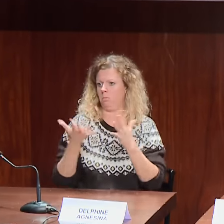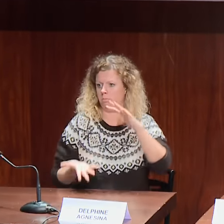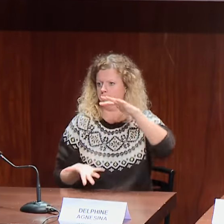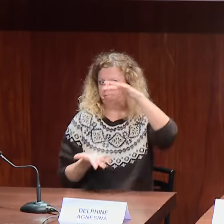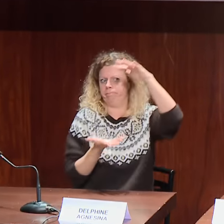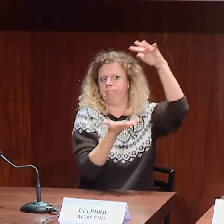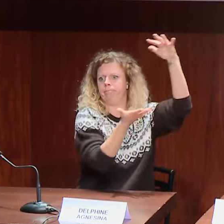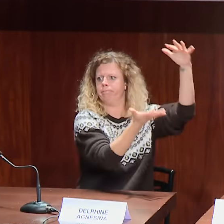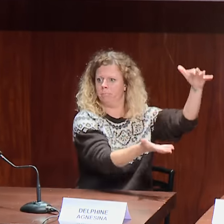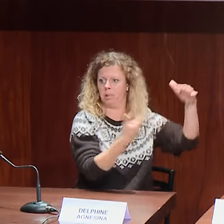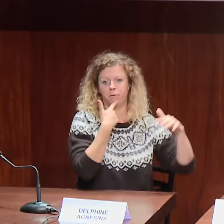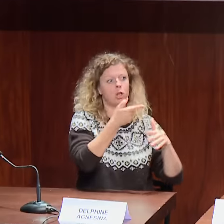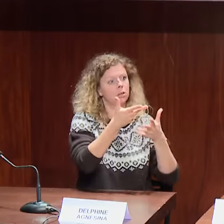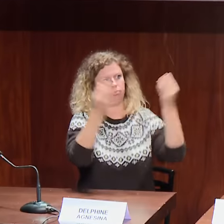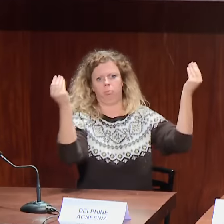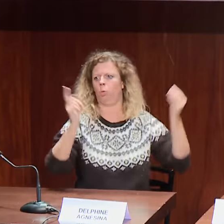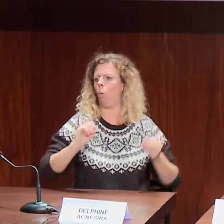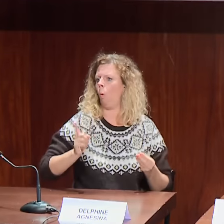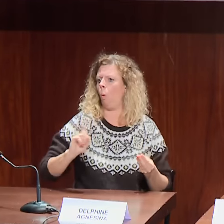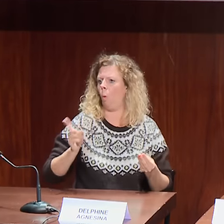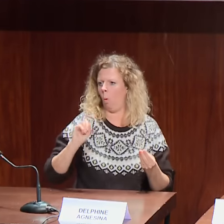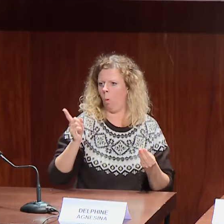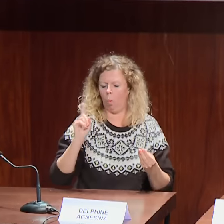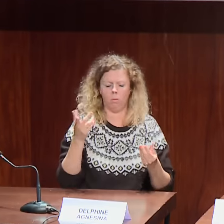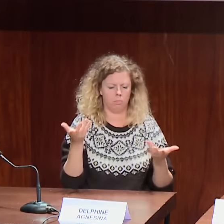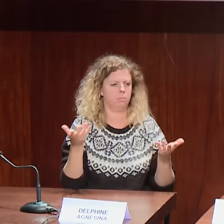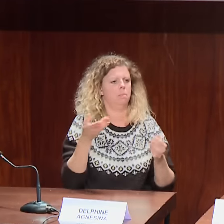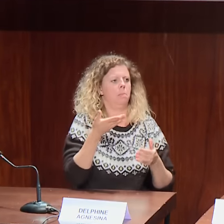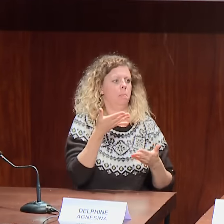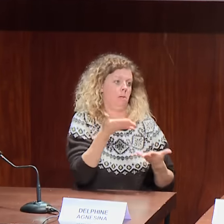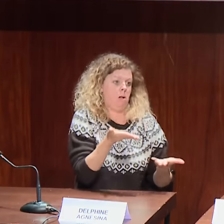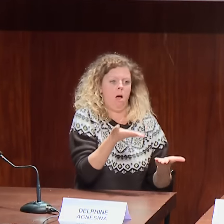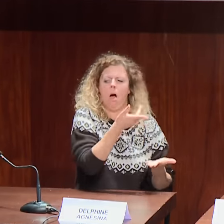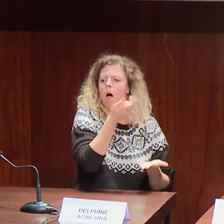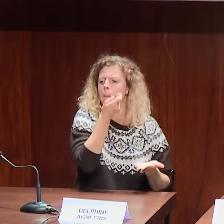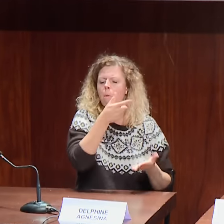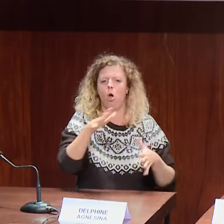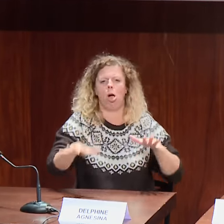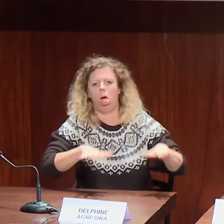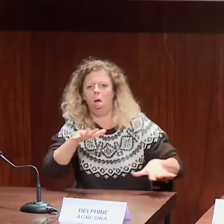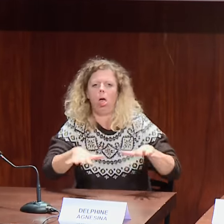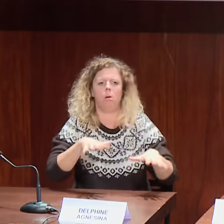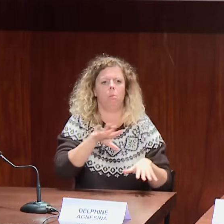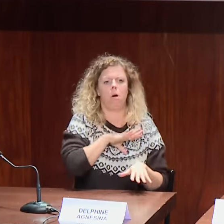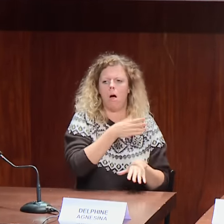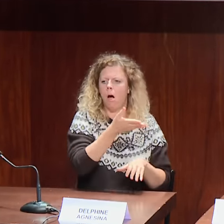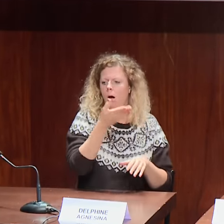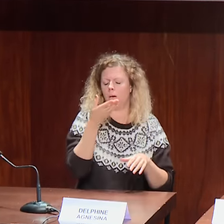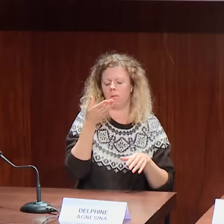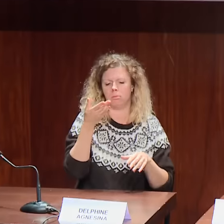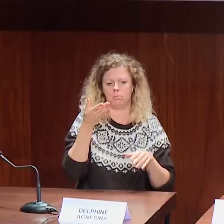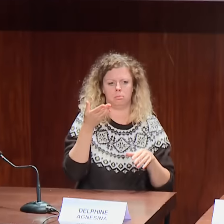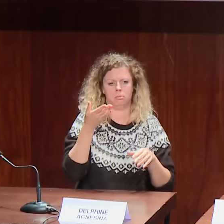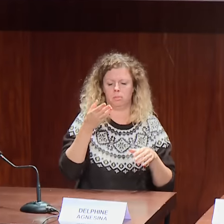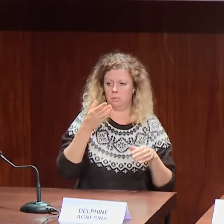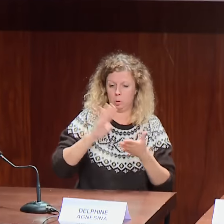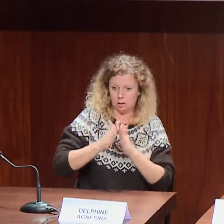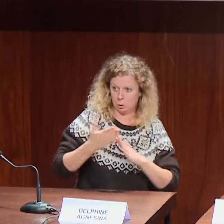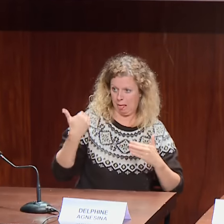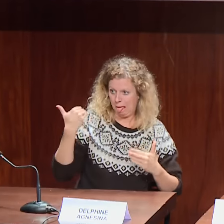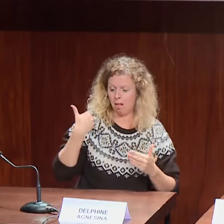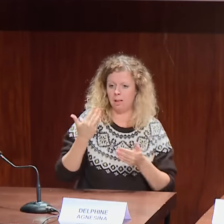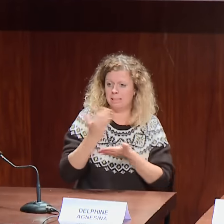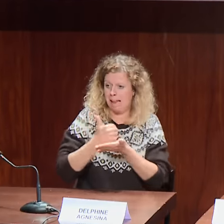Tolosa 31, on a pu donc remettre le fonds en langue des signes pour pas qu'il disparaisse.